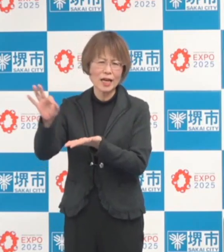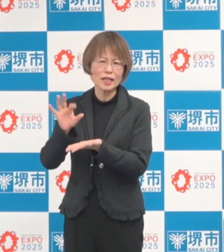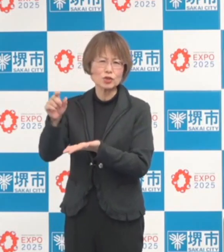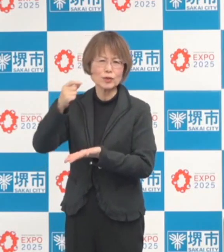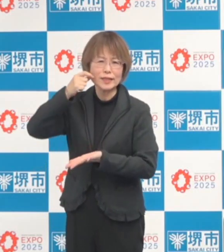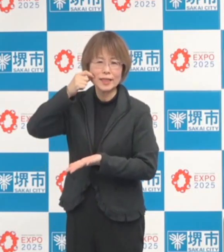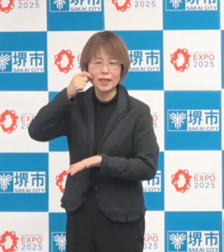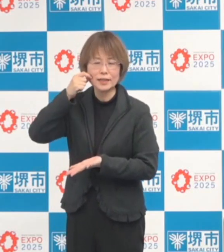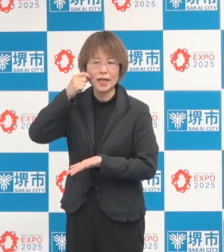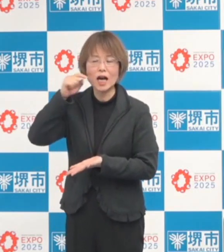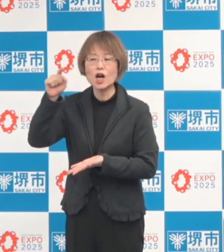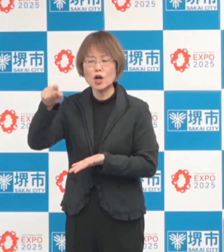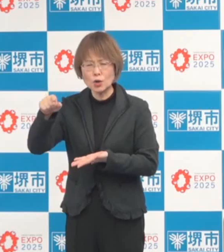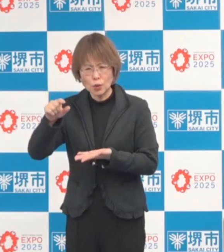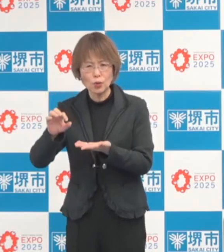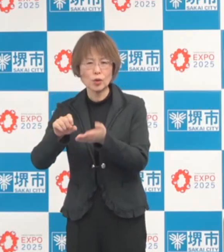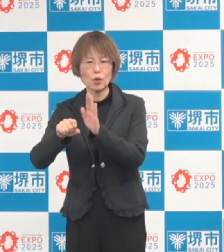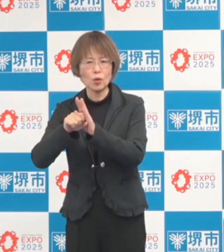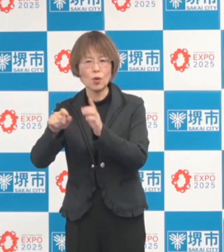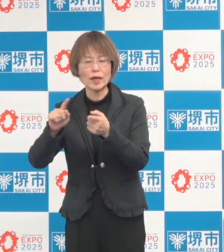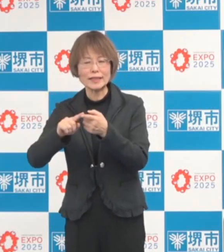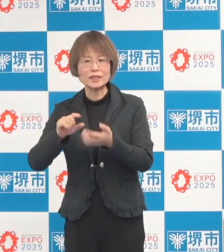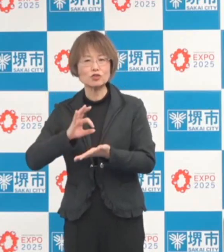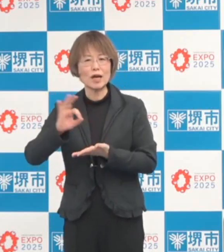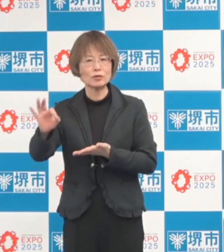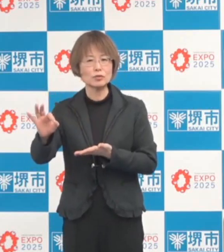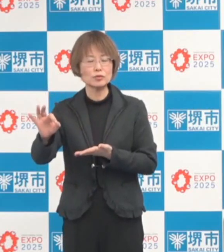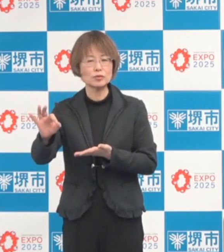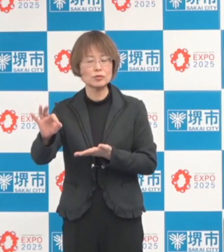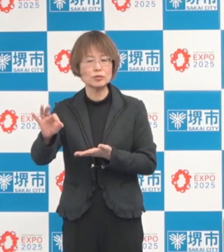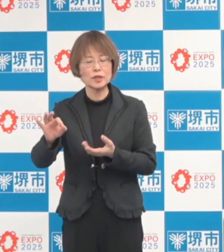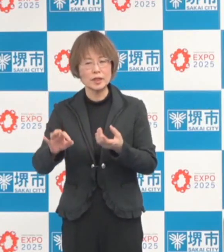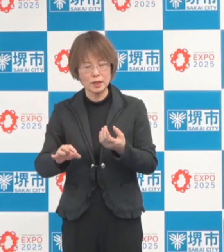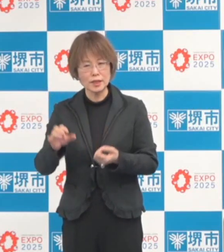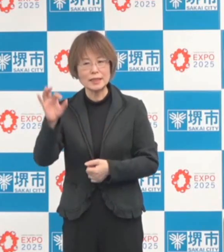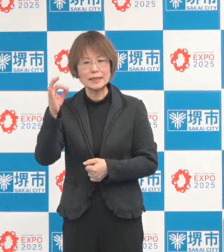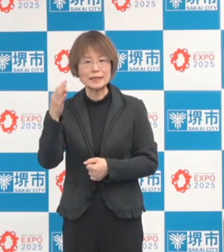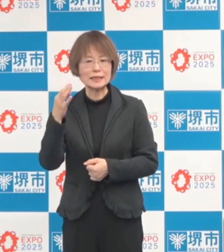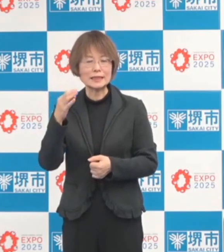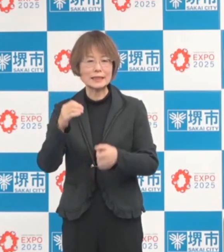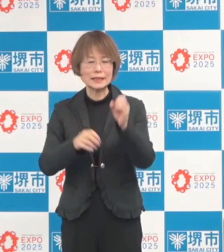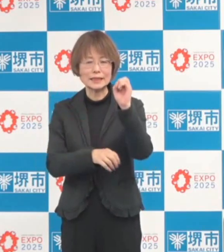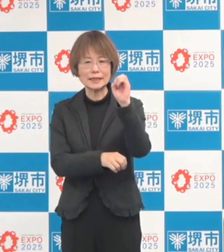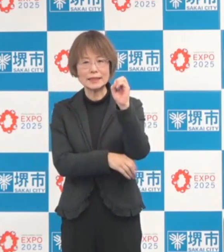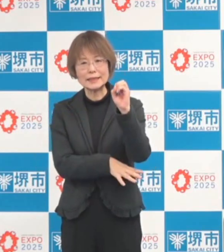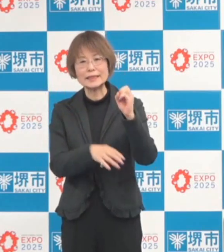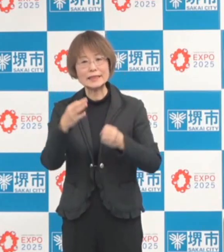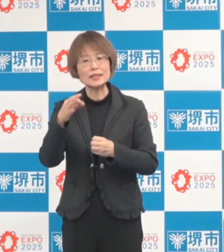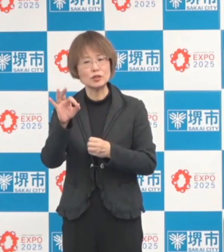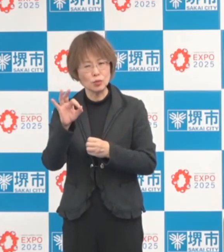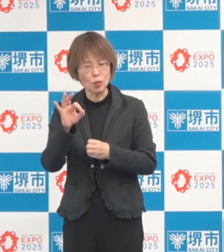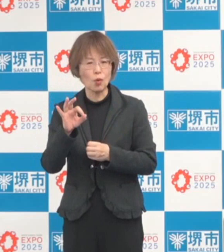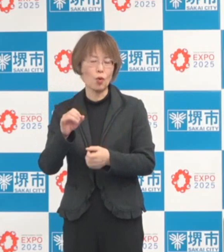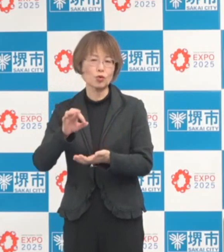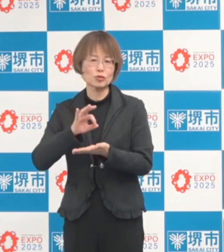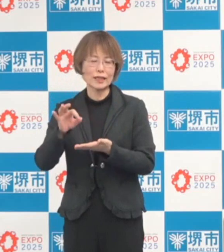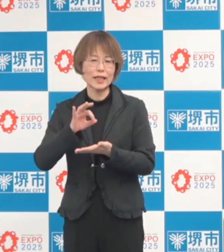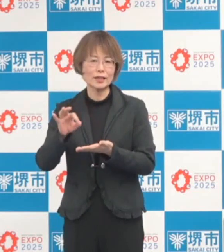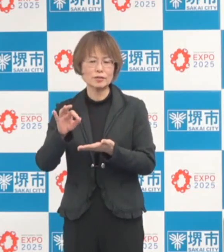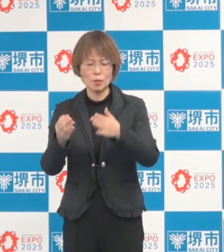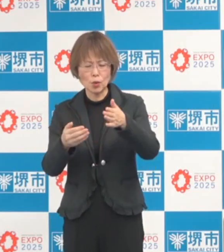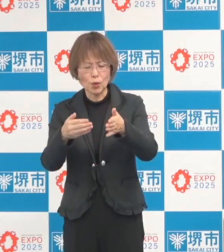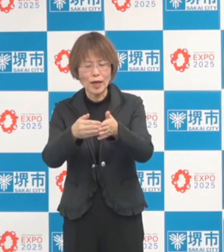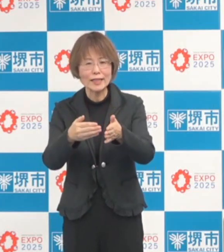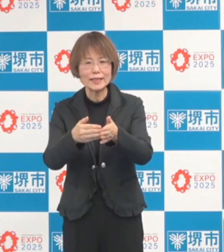、これを効果的に活用するために基金を用いながら行っていきますが、基金にも限りがありますので、ぜひこれから